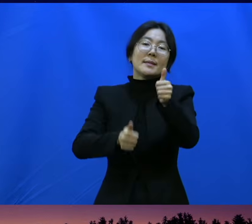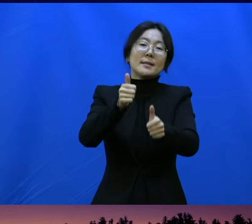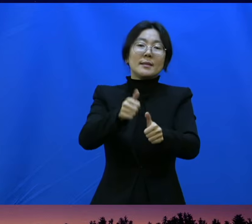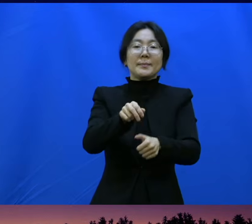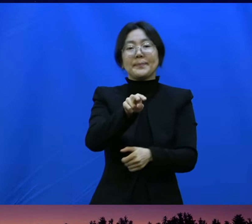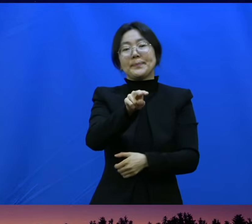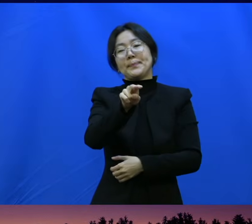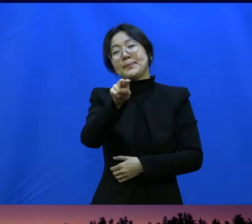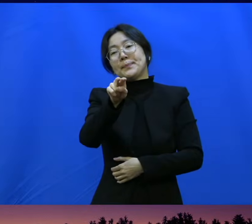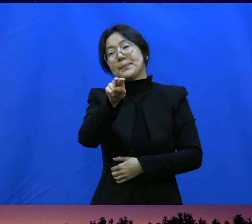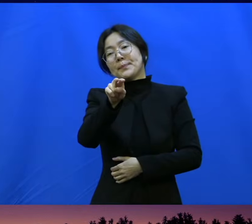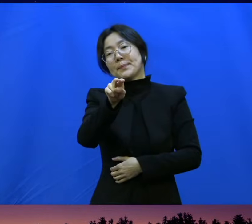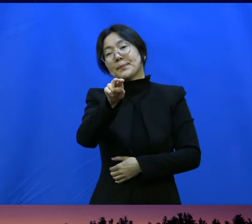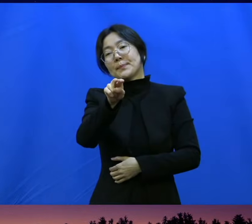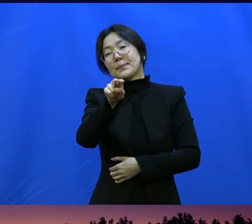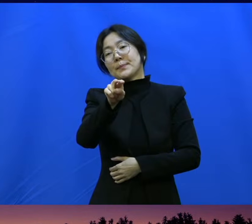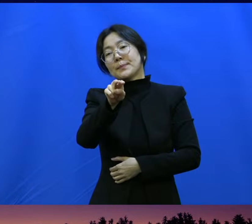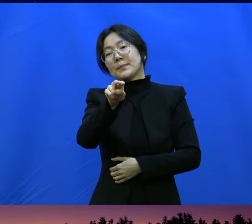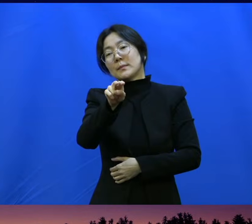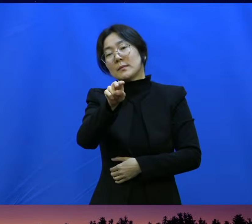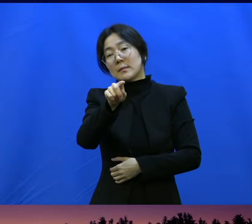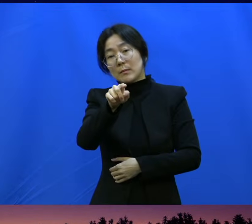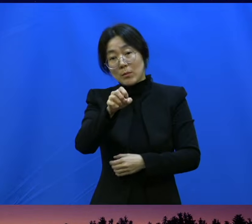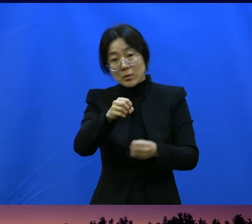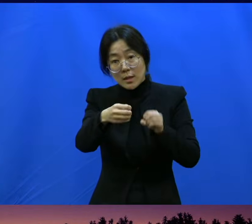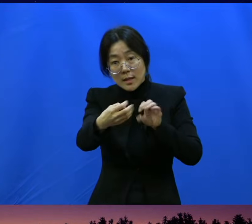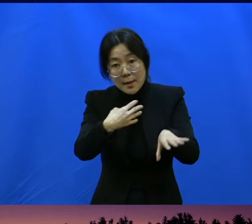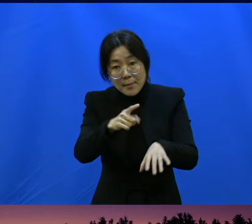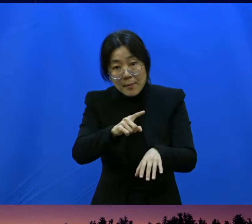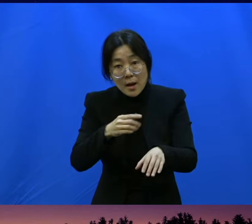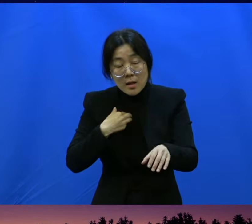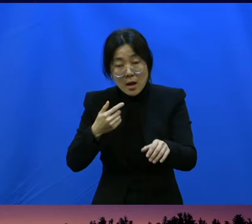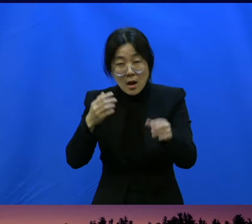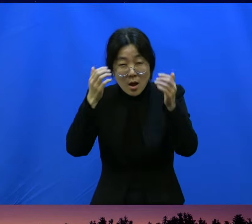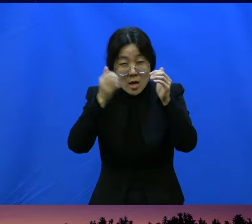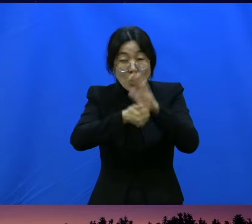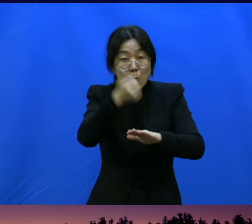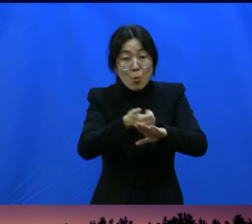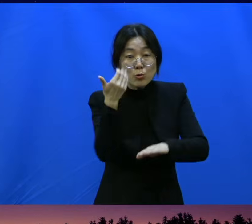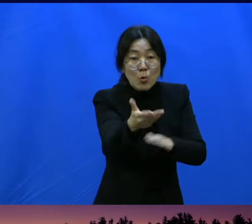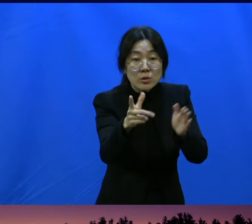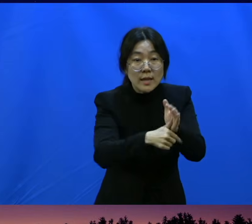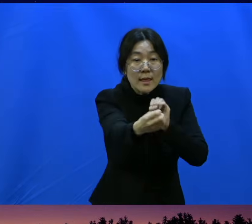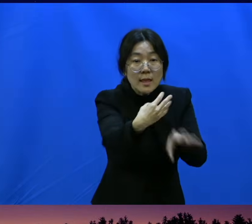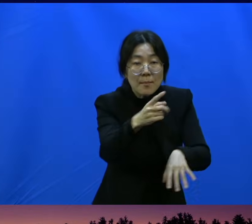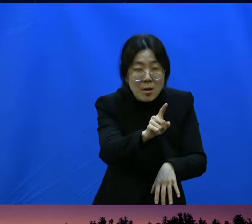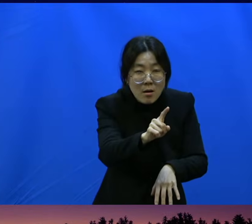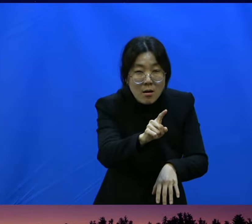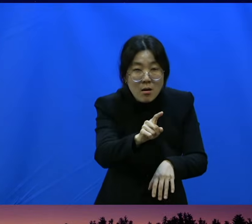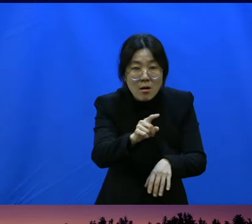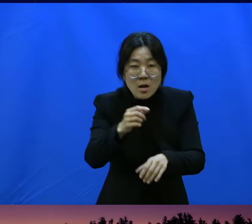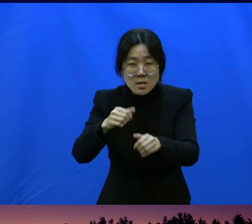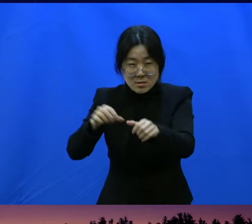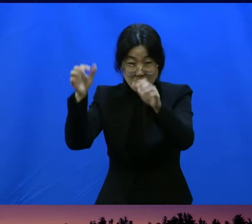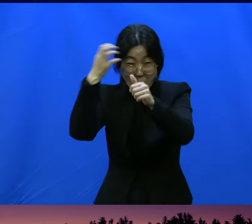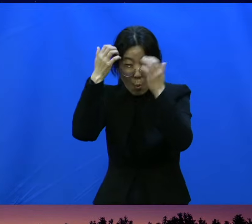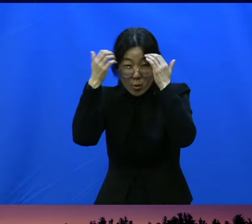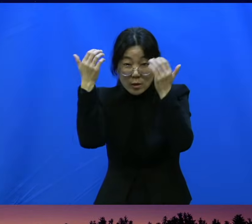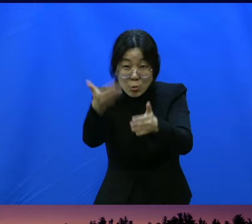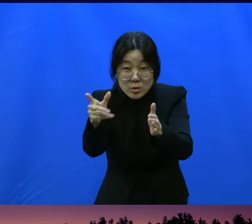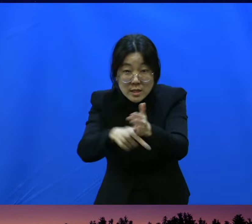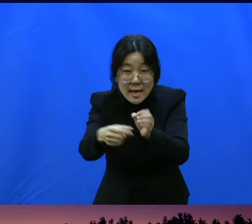하나님 우리를 저울질 하시는 거죠. 저울질 하시는 거예요. 자, 다윗은 도망자가 됩니다.